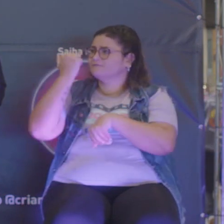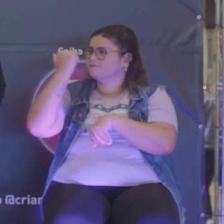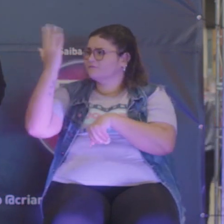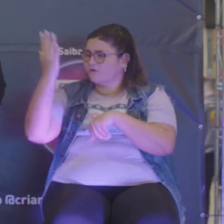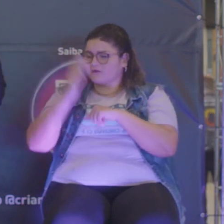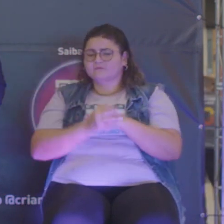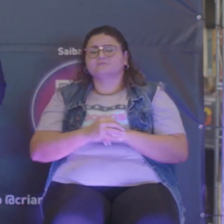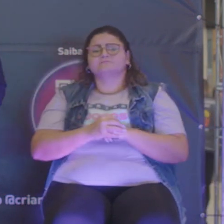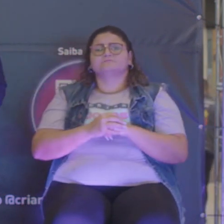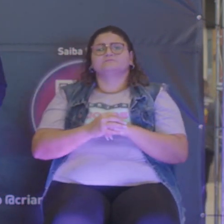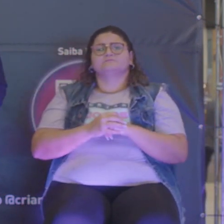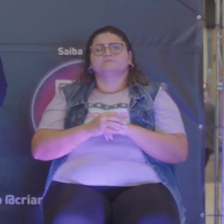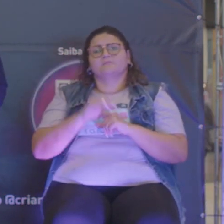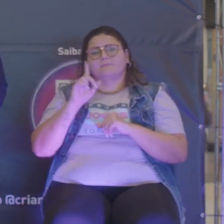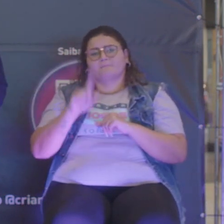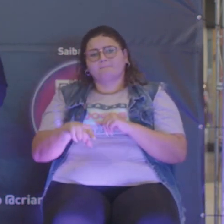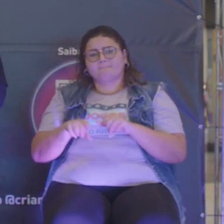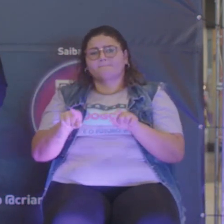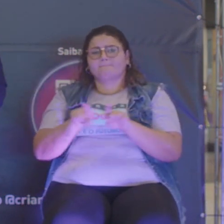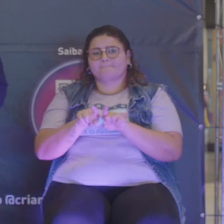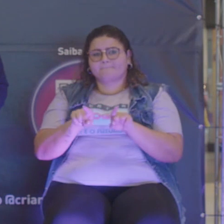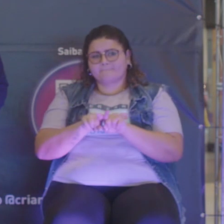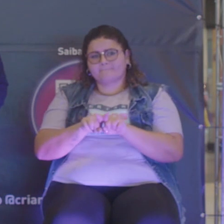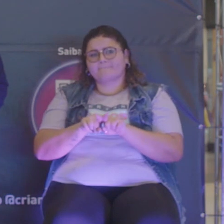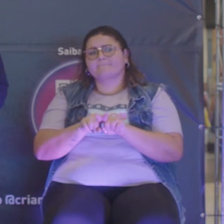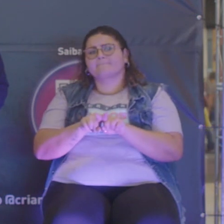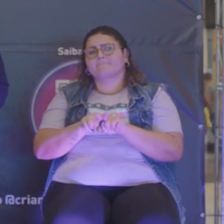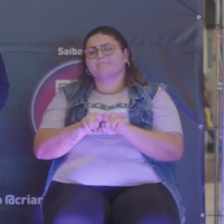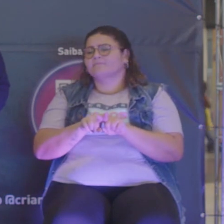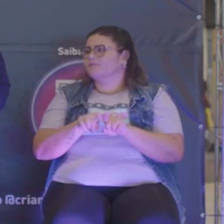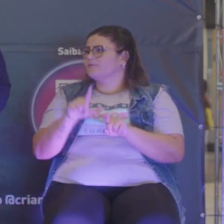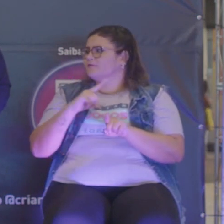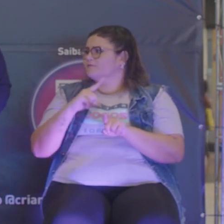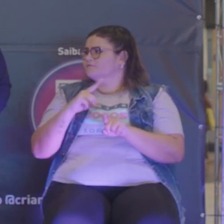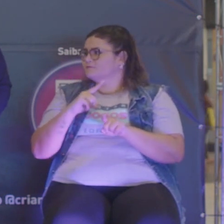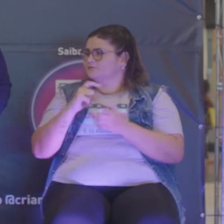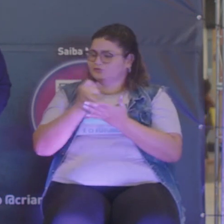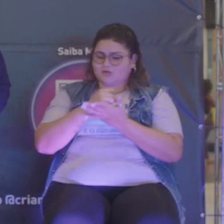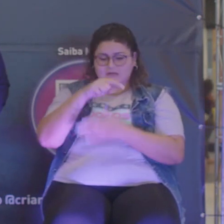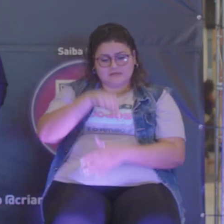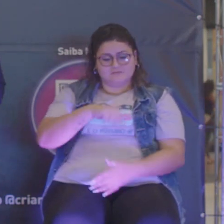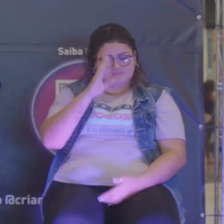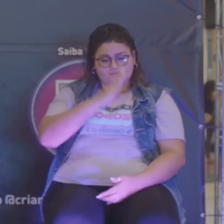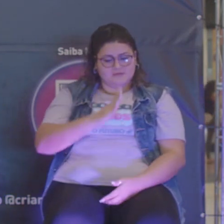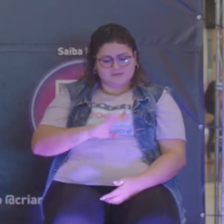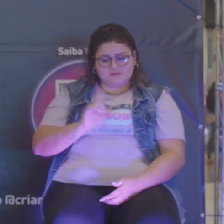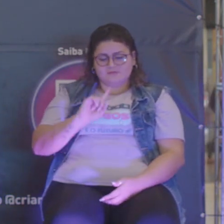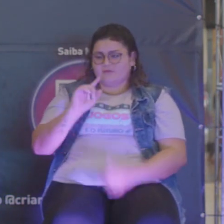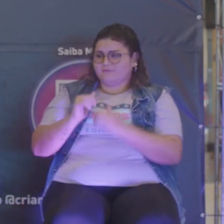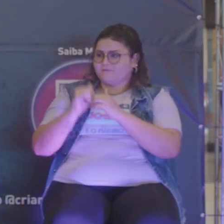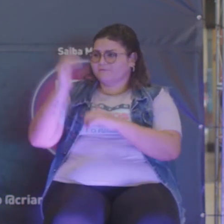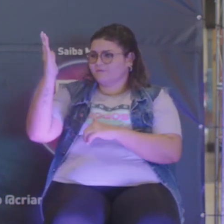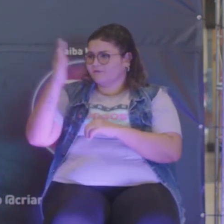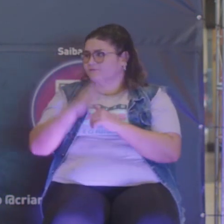principais países do CSGO. Então a gente nem joga mais no Brasil, né? Aquela